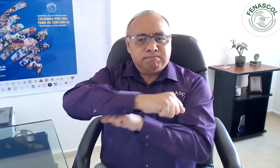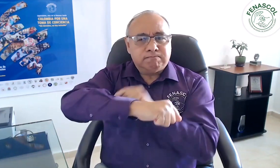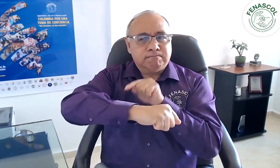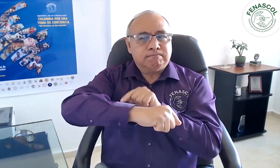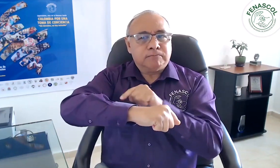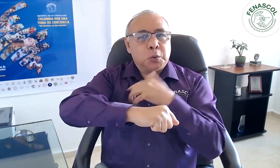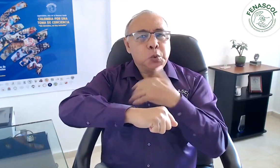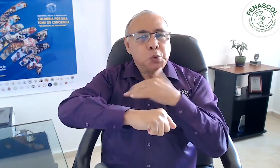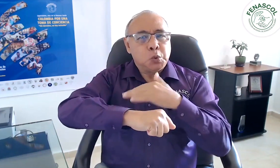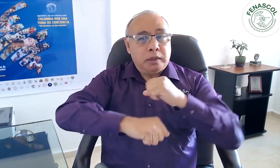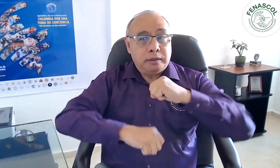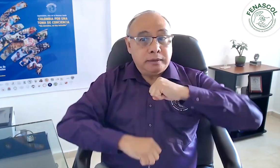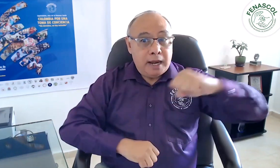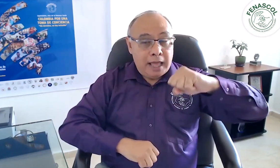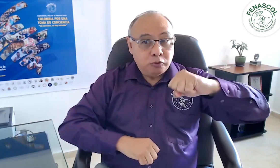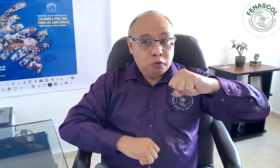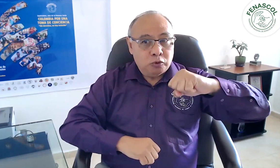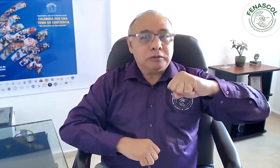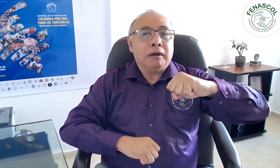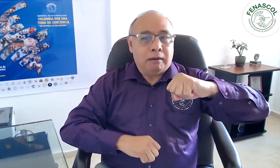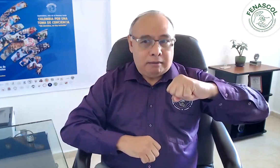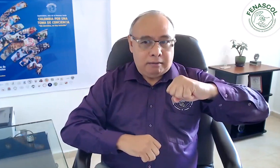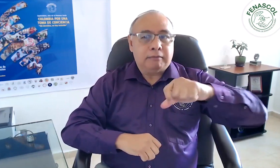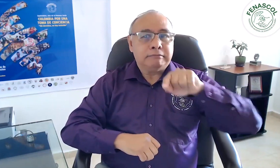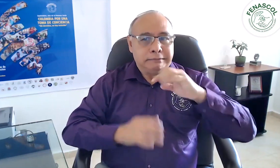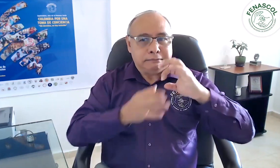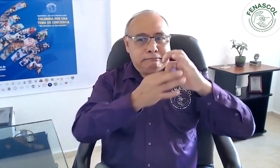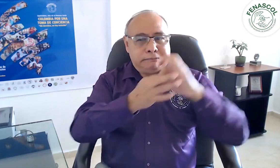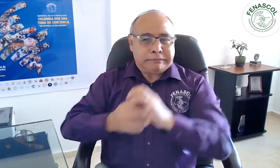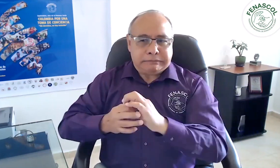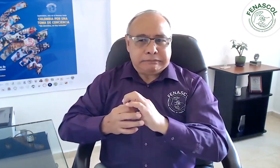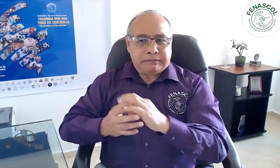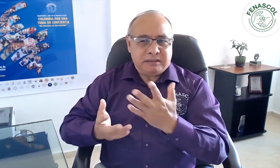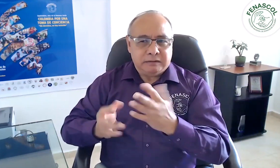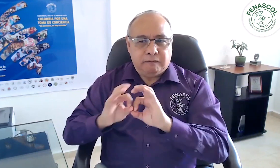Familia, base fundamental en la defensa de los derechos de las personas sordas.